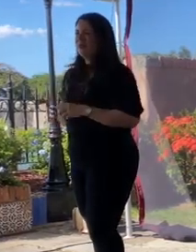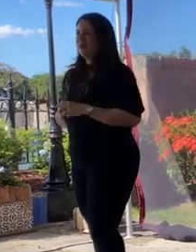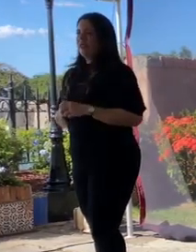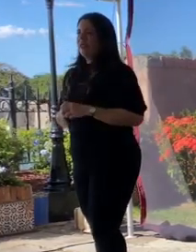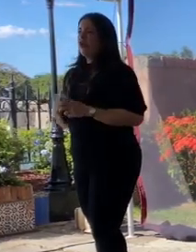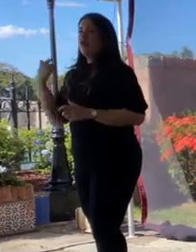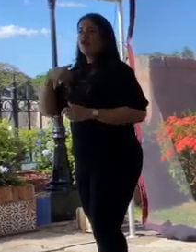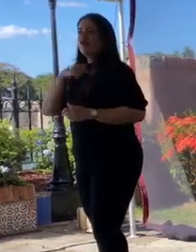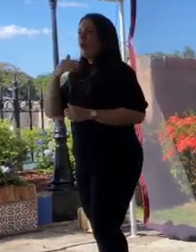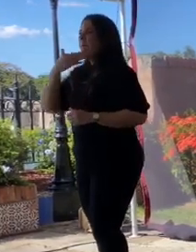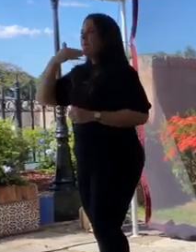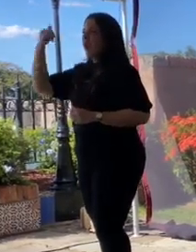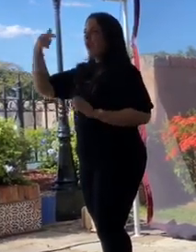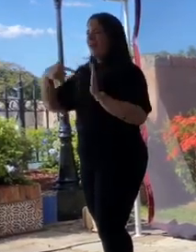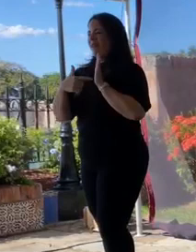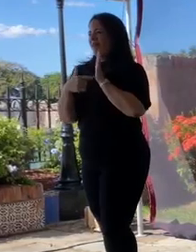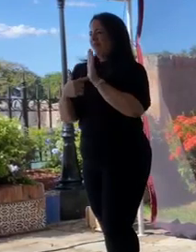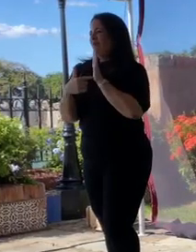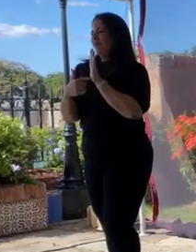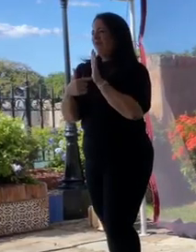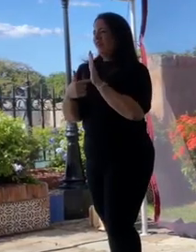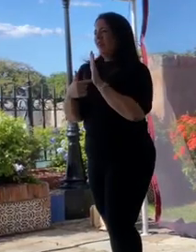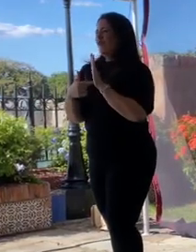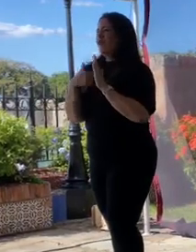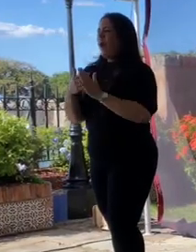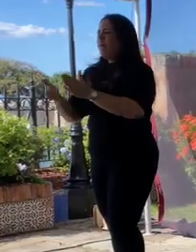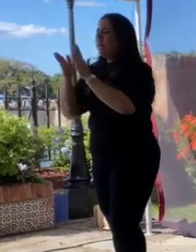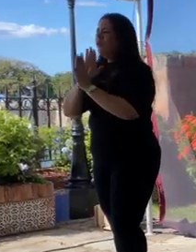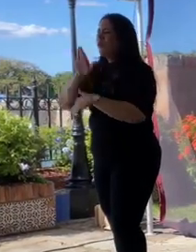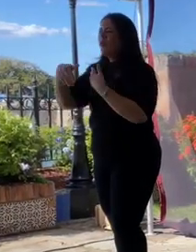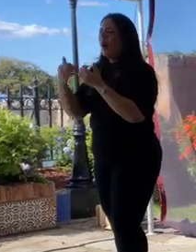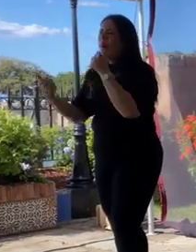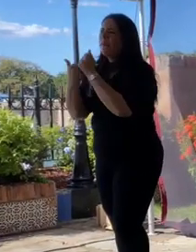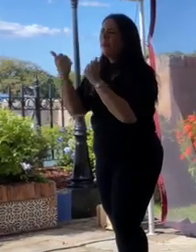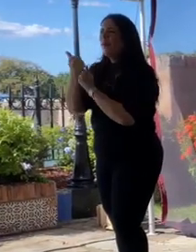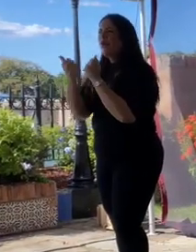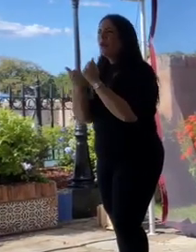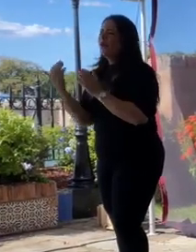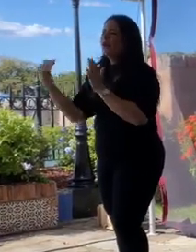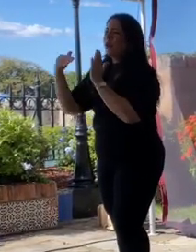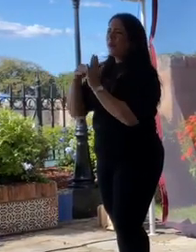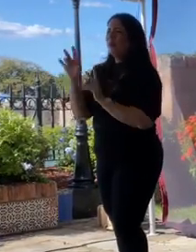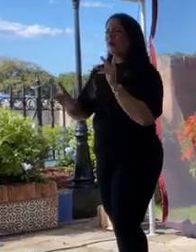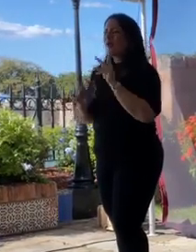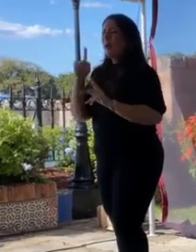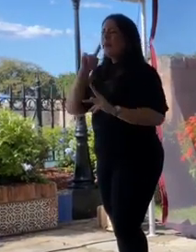esto hemos sido los mejores y recabo la cooperación de todo nuestro pueblo otra vez para